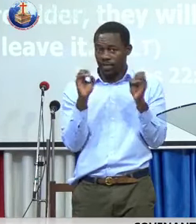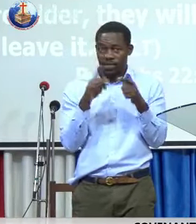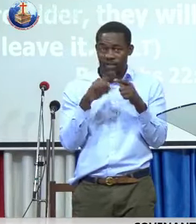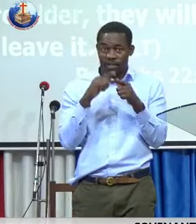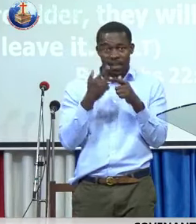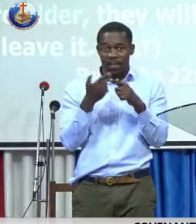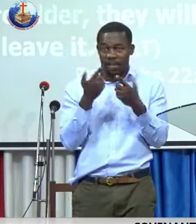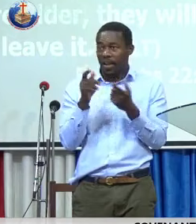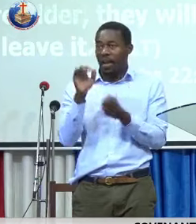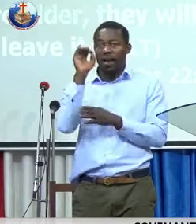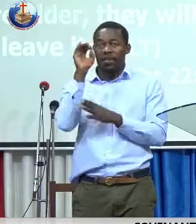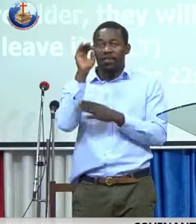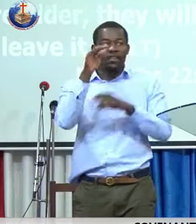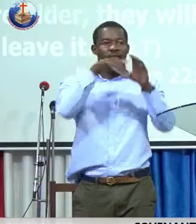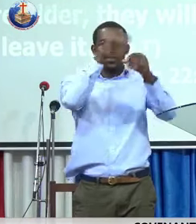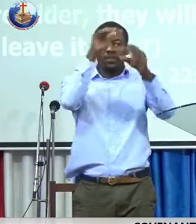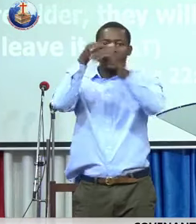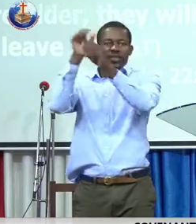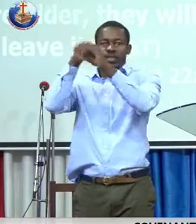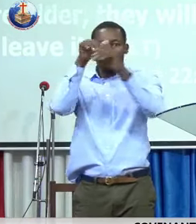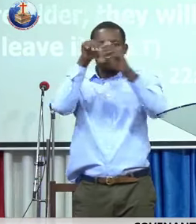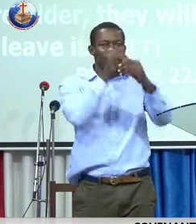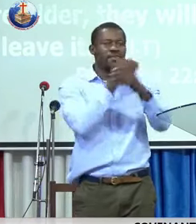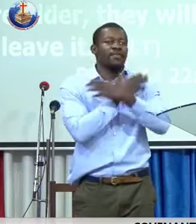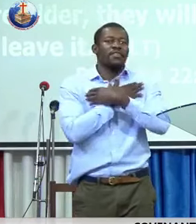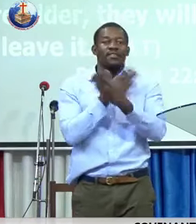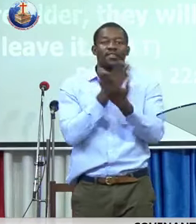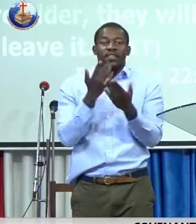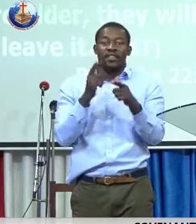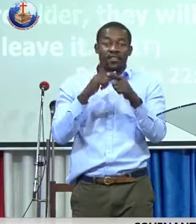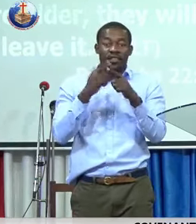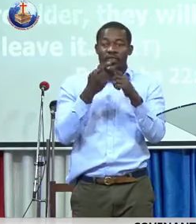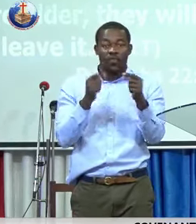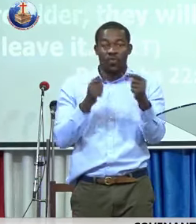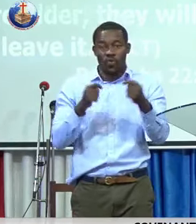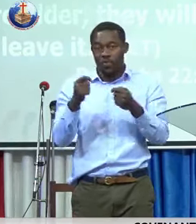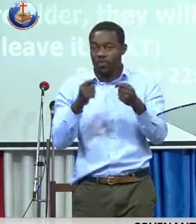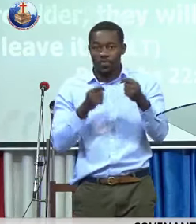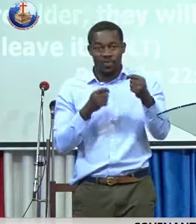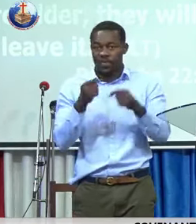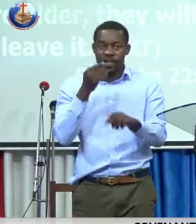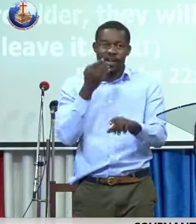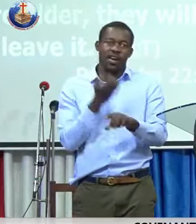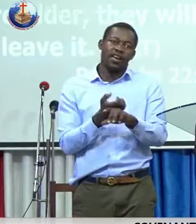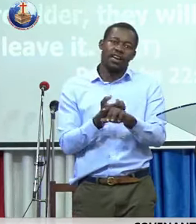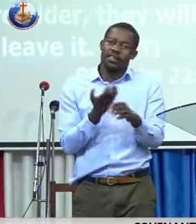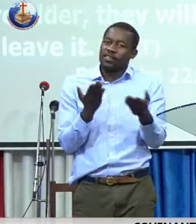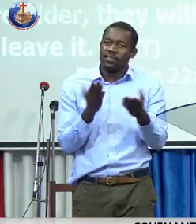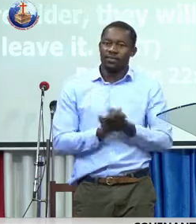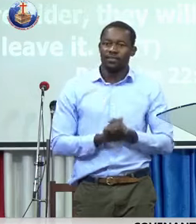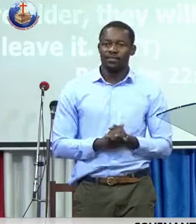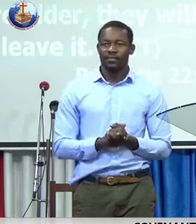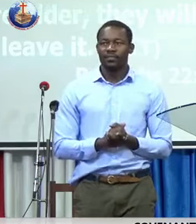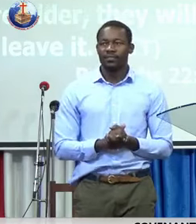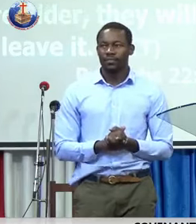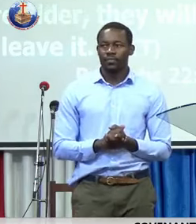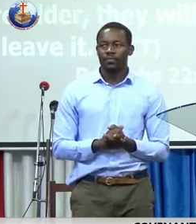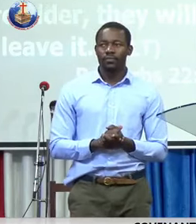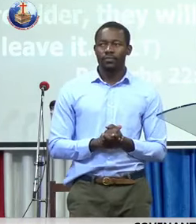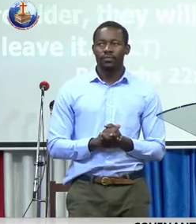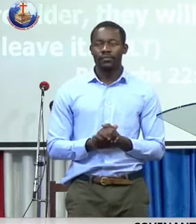ask someone out there. Watauliza mtu huko nje. And you are not in control of what that someone out there. Na huna udhabiti juu ya yule mtu